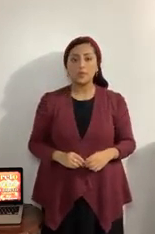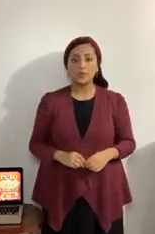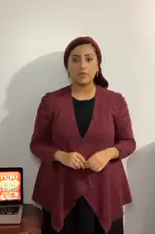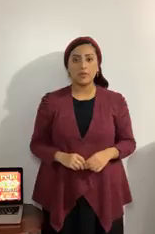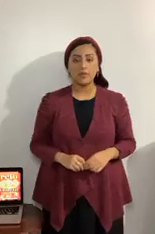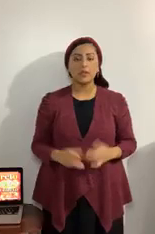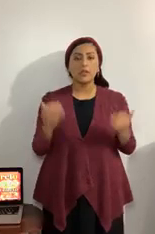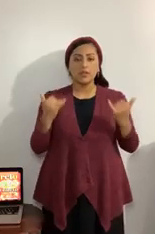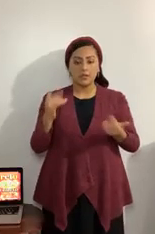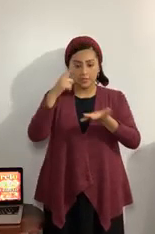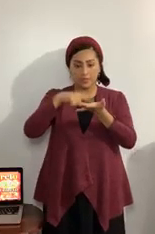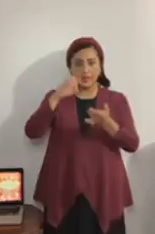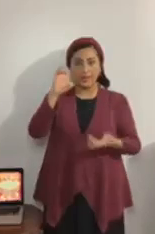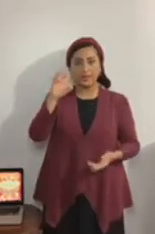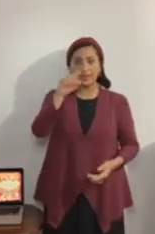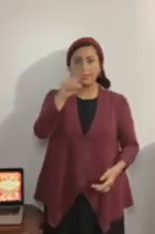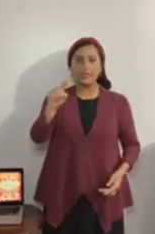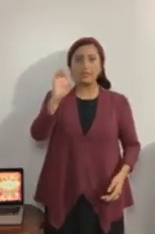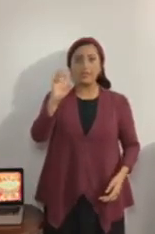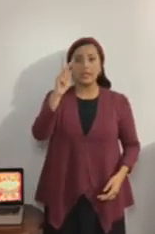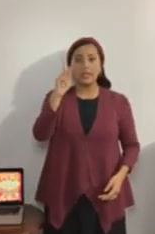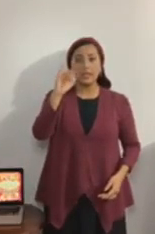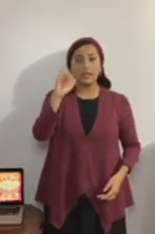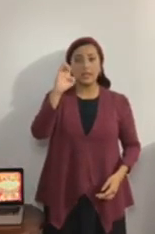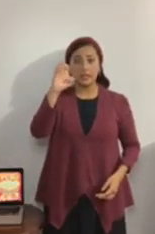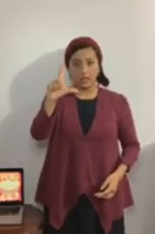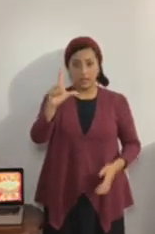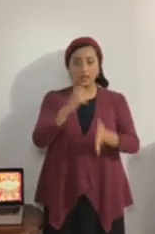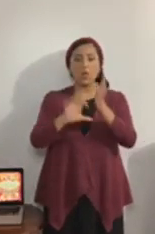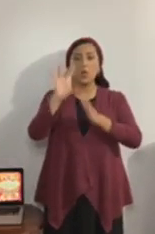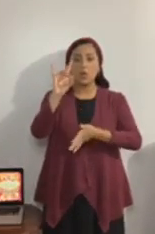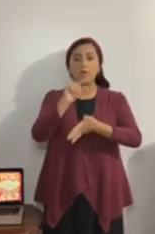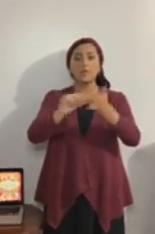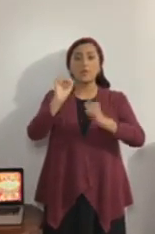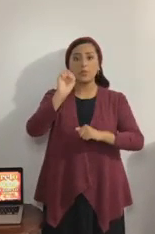Vamos a Ezequiel 8, verso 14.